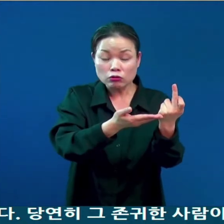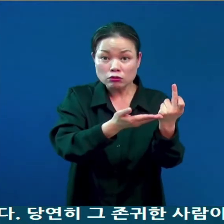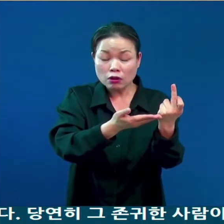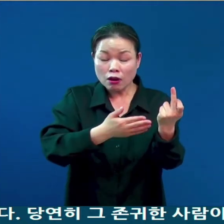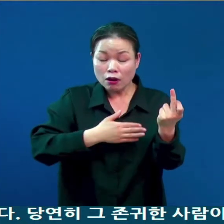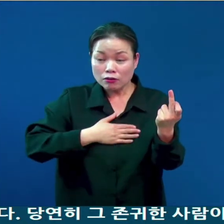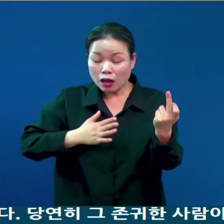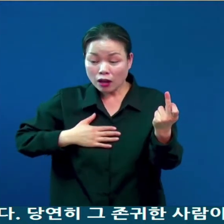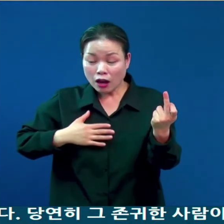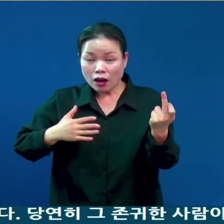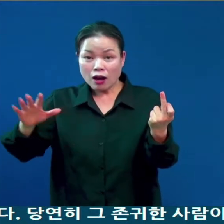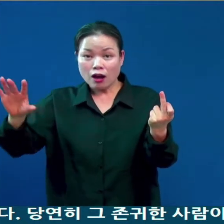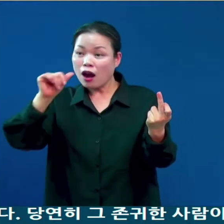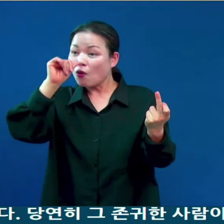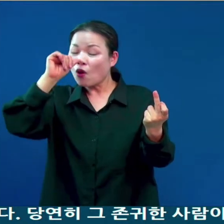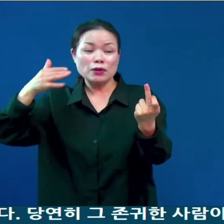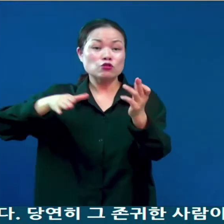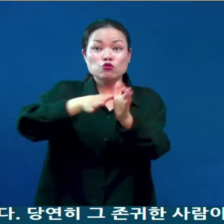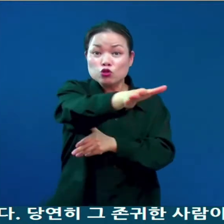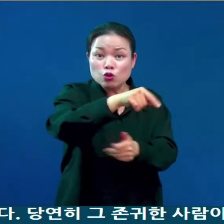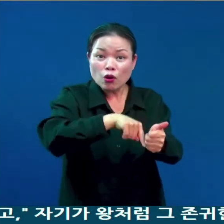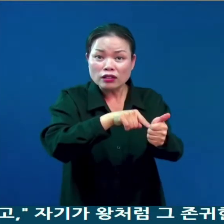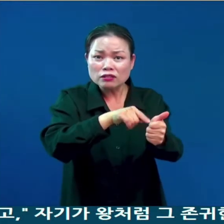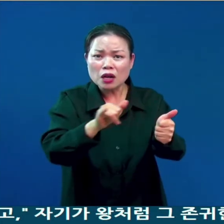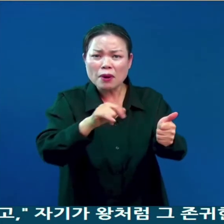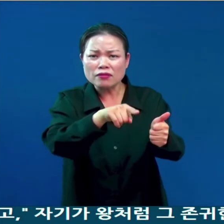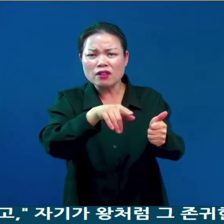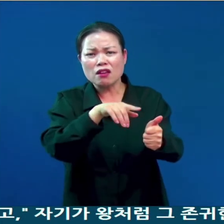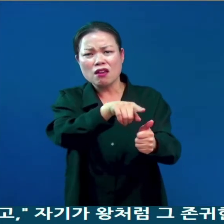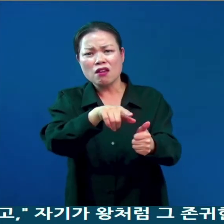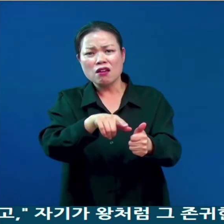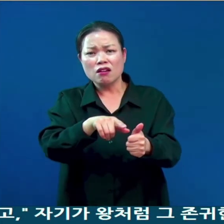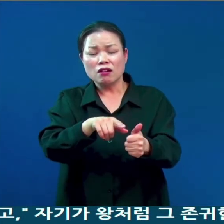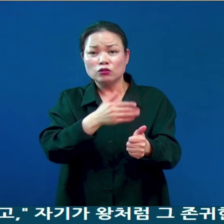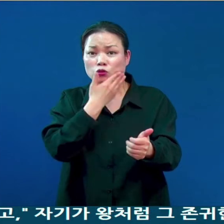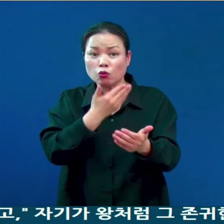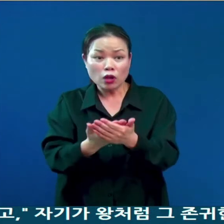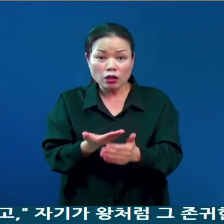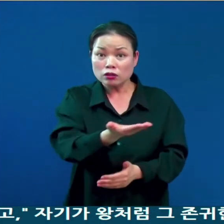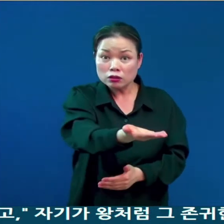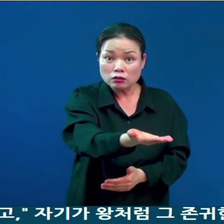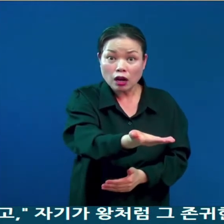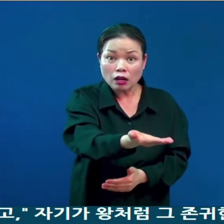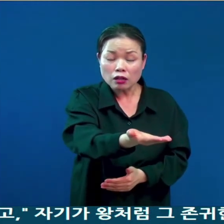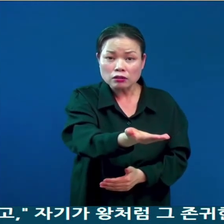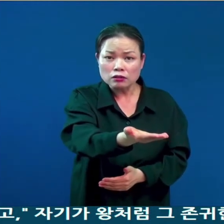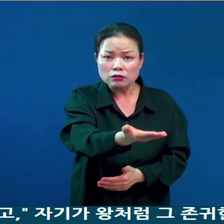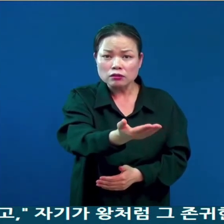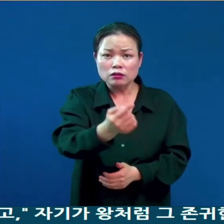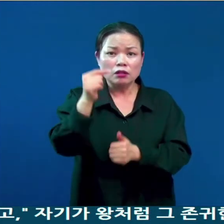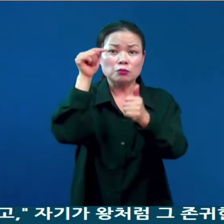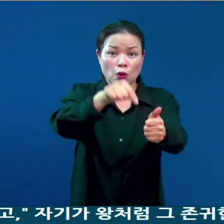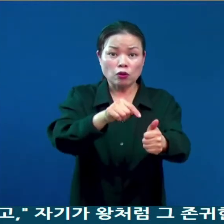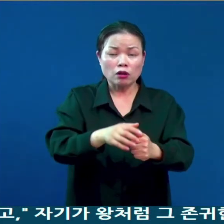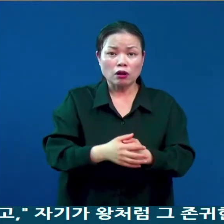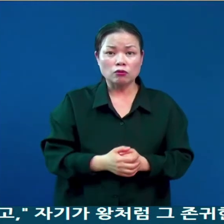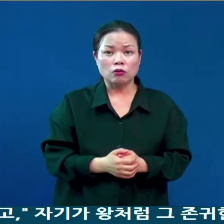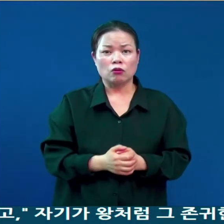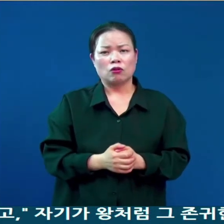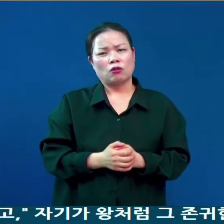그 모르드게에게 왕이 오히려 가서 너는 가서 그렇게 존귀하게 그 일들을 진행하라는